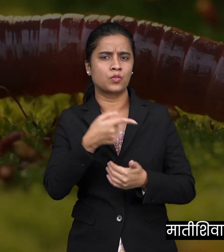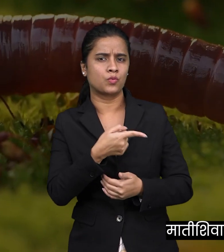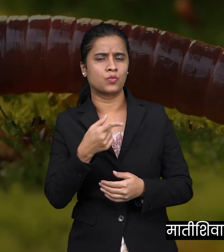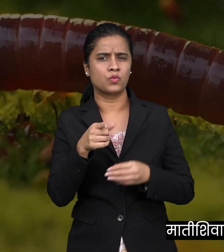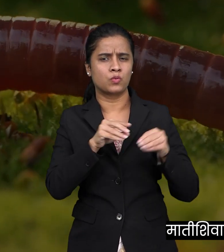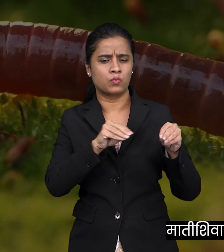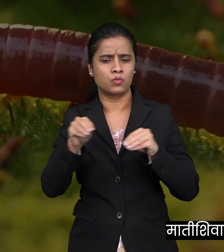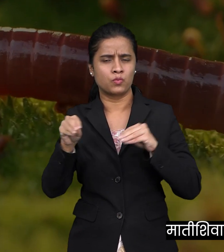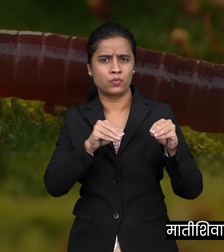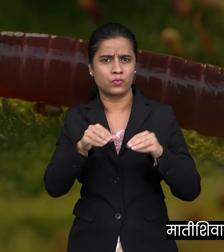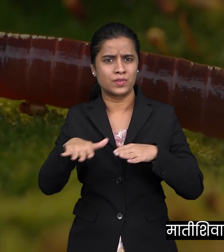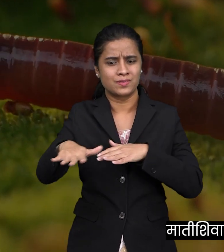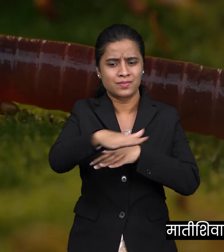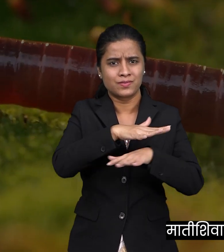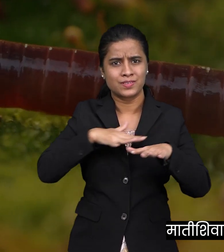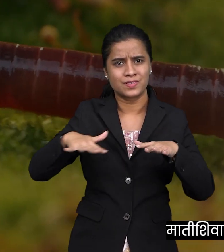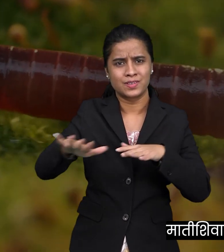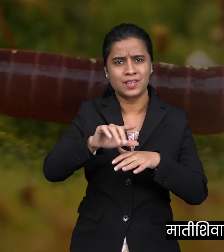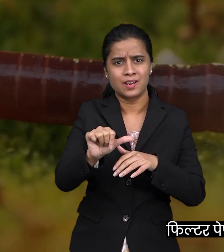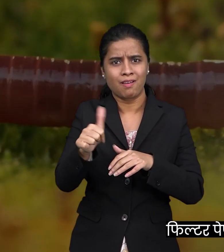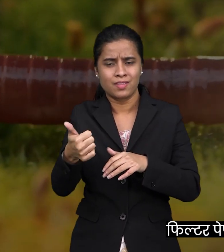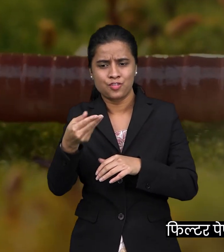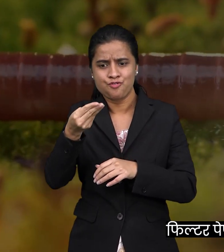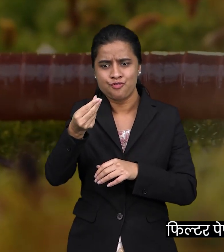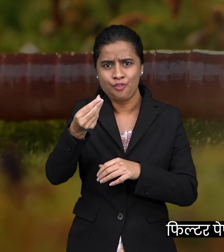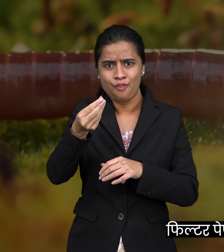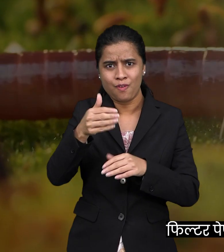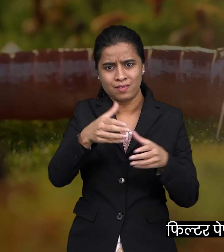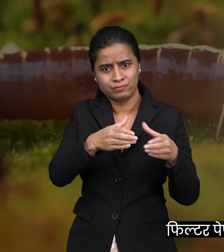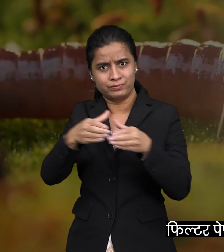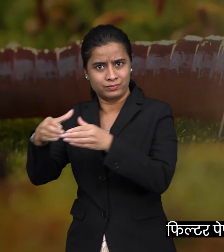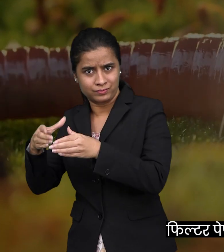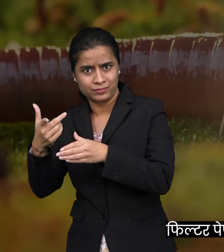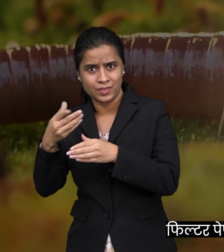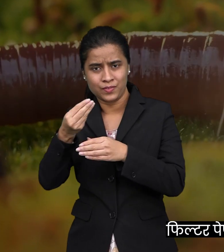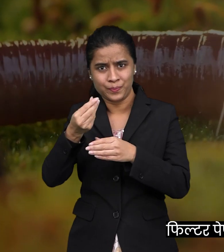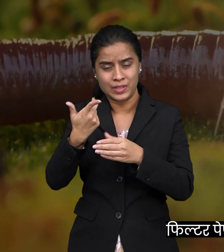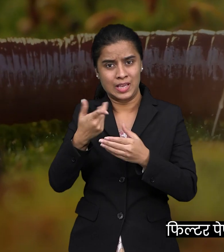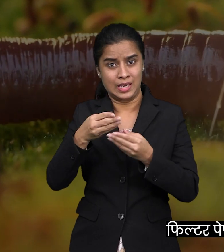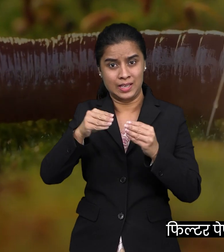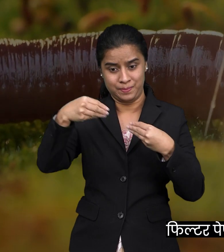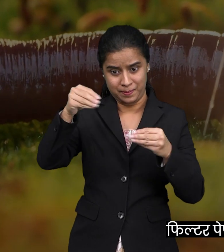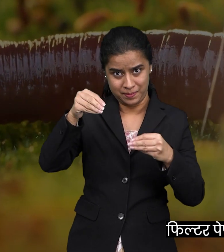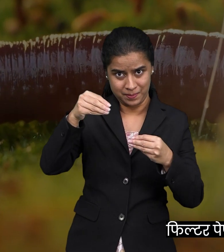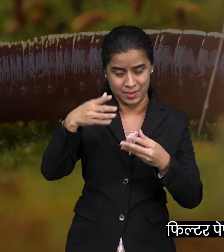मातीशिवाय इतर पृष्ठभागावर जसे की फिल्टर पेपरवर कसे हालचाल करतात ते?